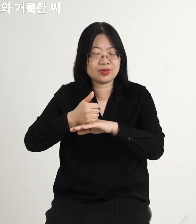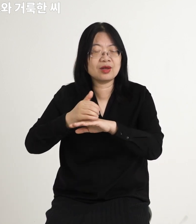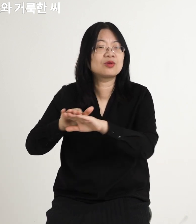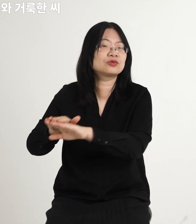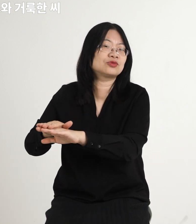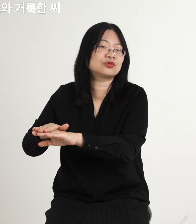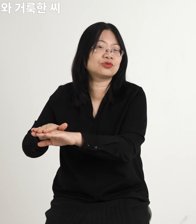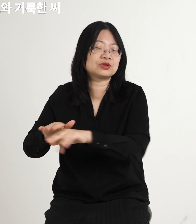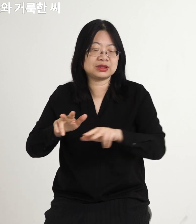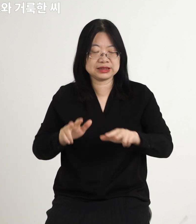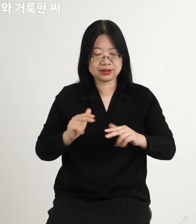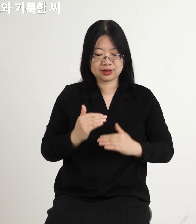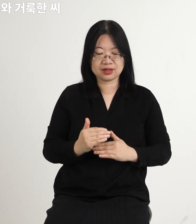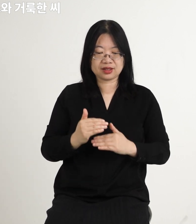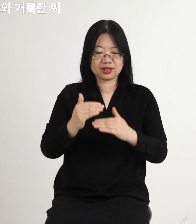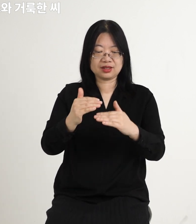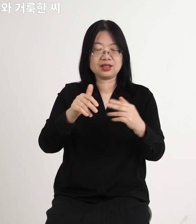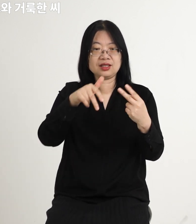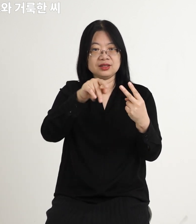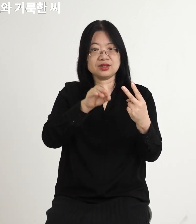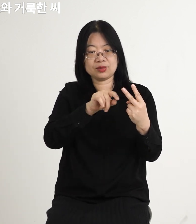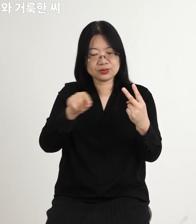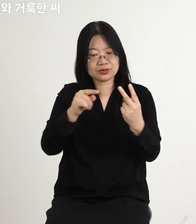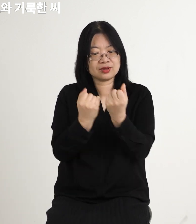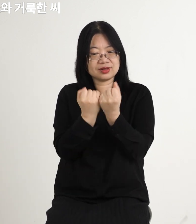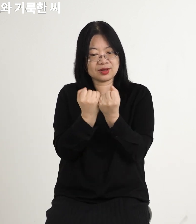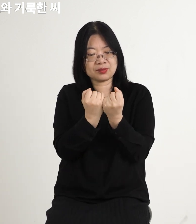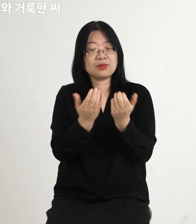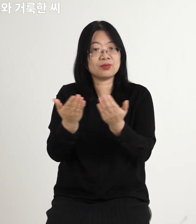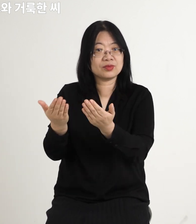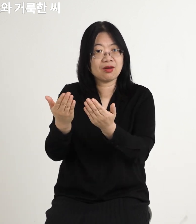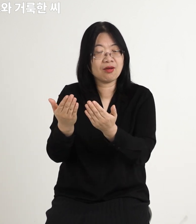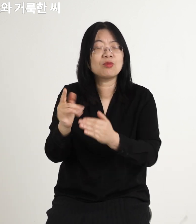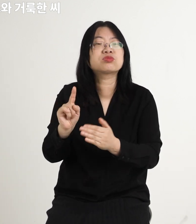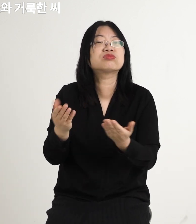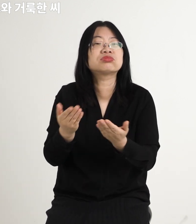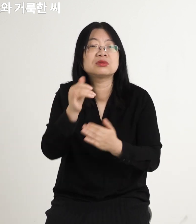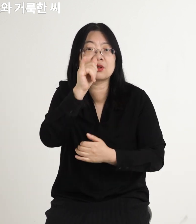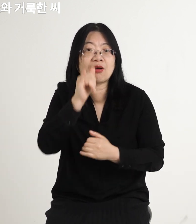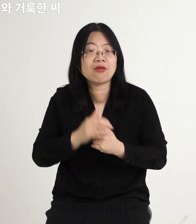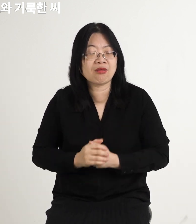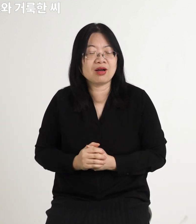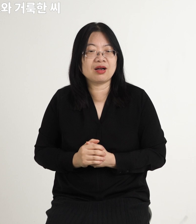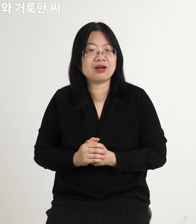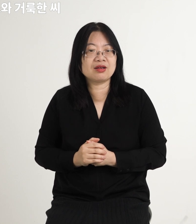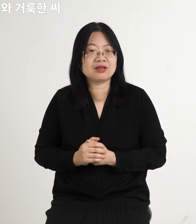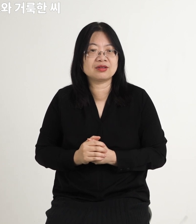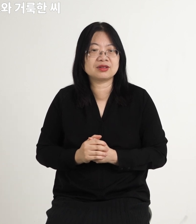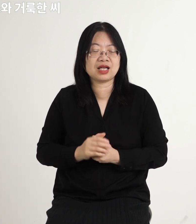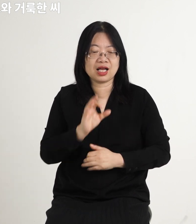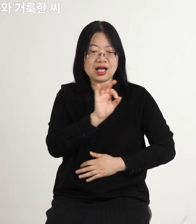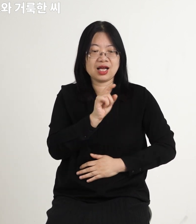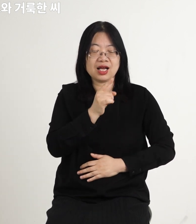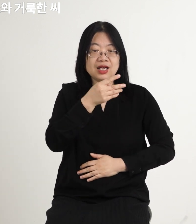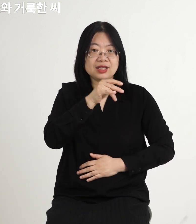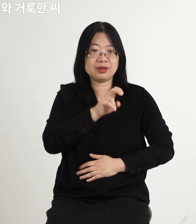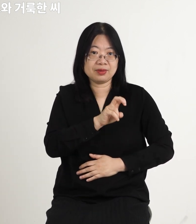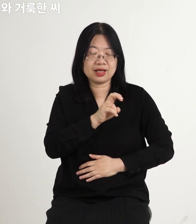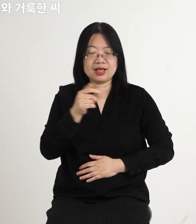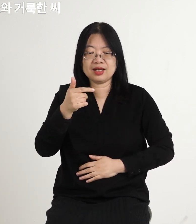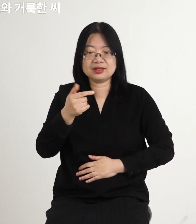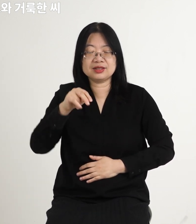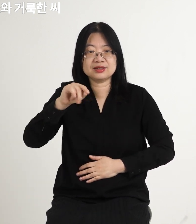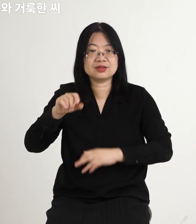놓고 이제 그 과정을 2절부터 설명을 하는 거예요. 어떤 일이 있었는가 하면 아람의 르신